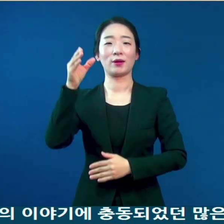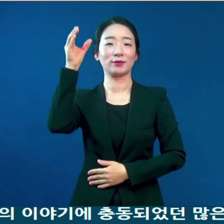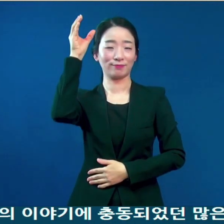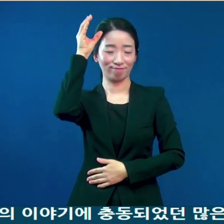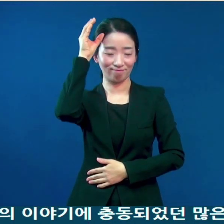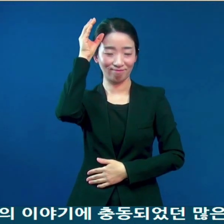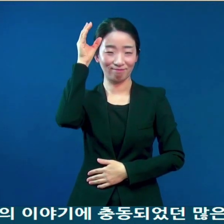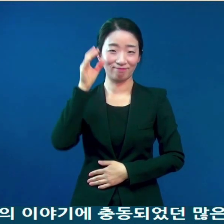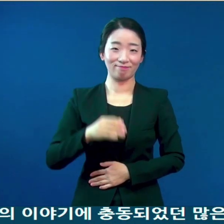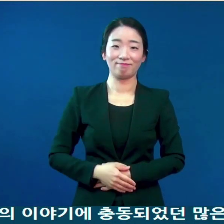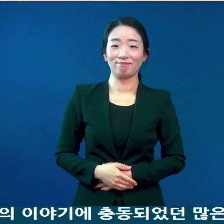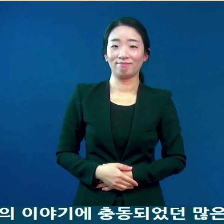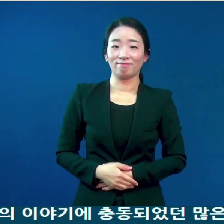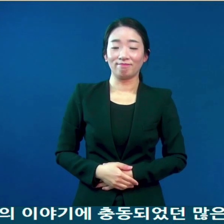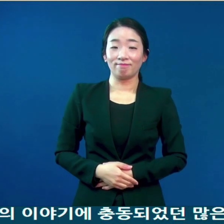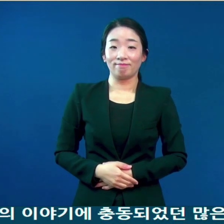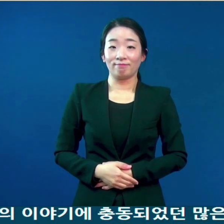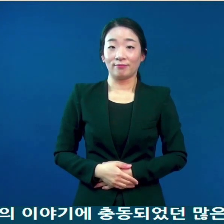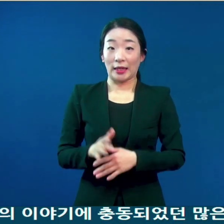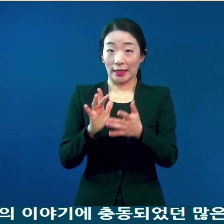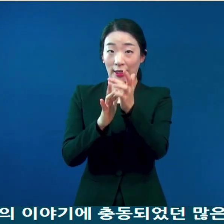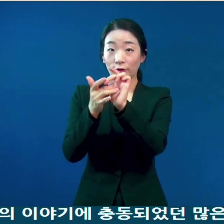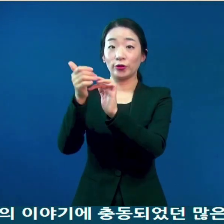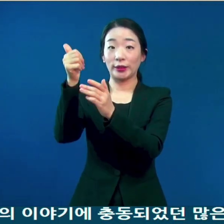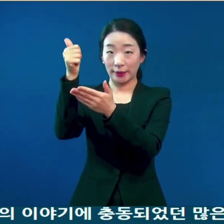먼저 이때 예수님이